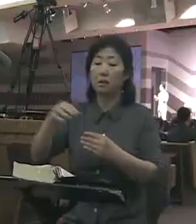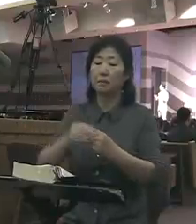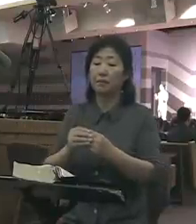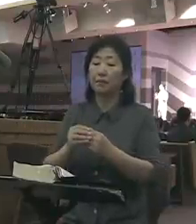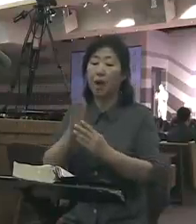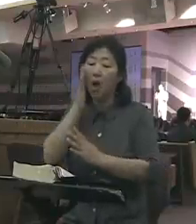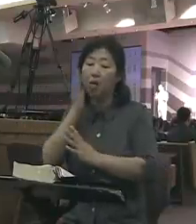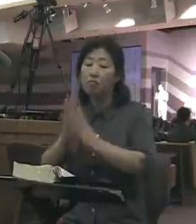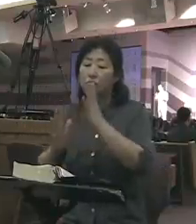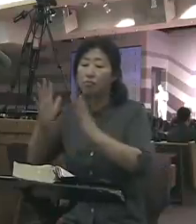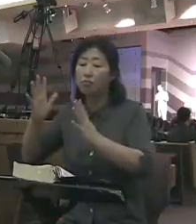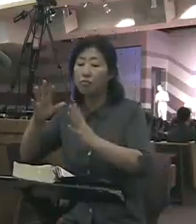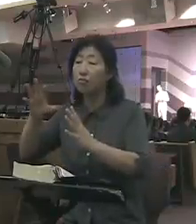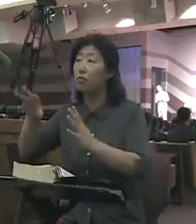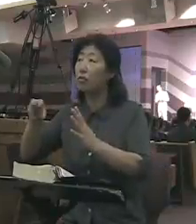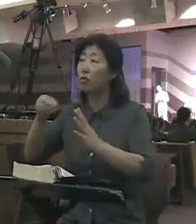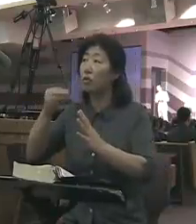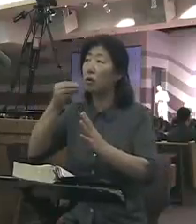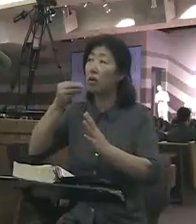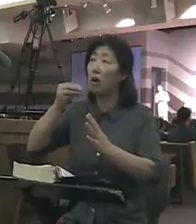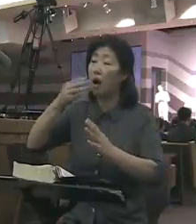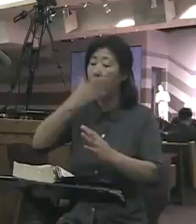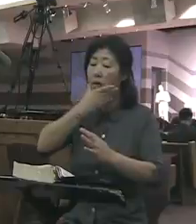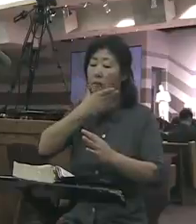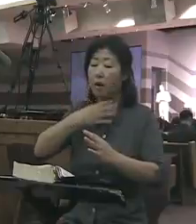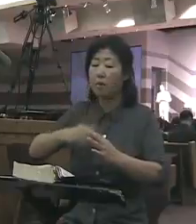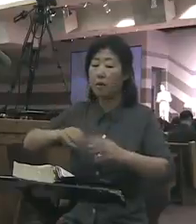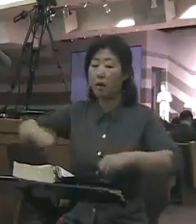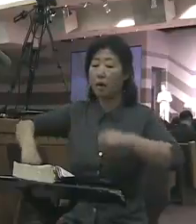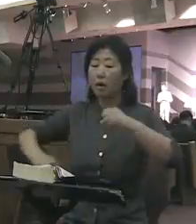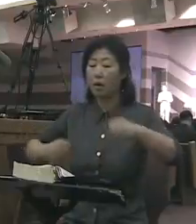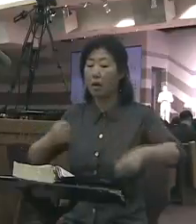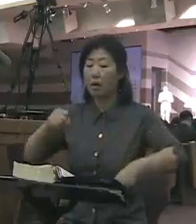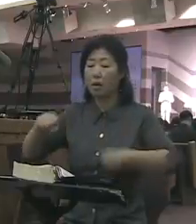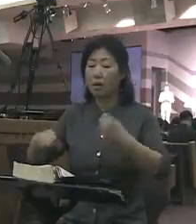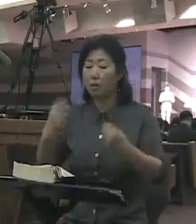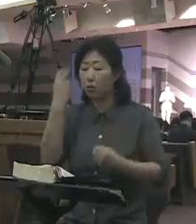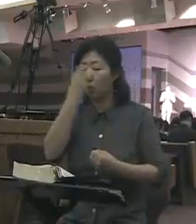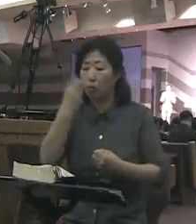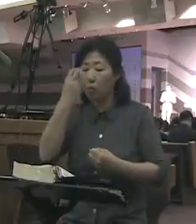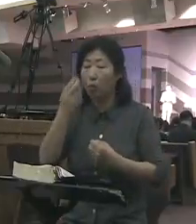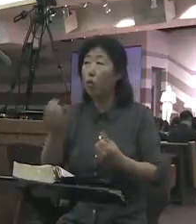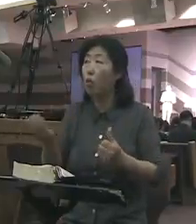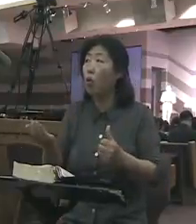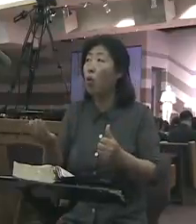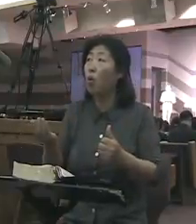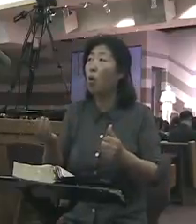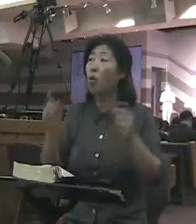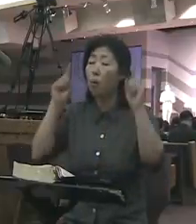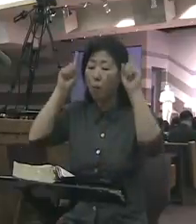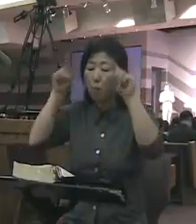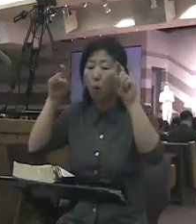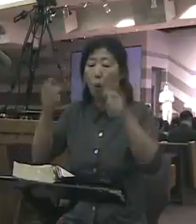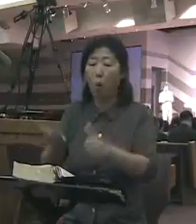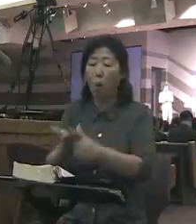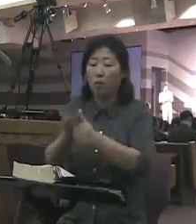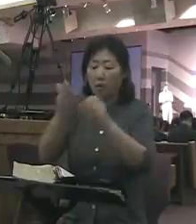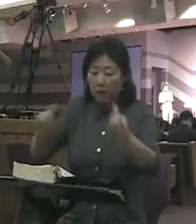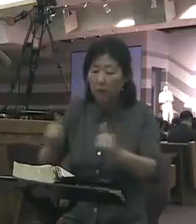그 아브라함의 가축을 돌보는 목자와 롯의 가축을 돌보는 목자들이 서로 다투기 시작합니다. 이로 인하여